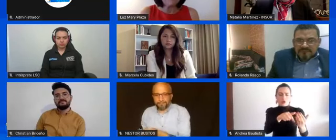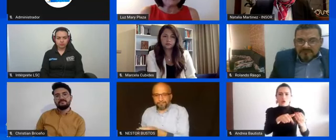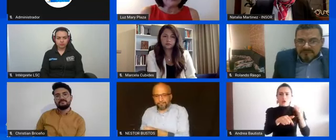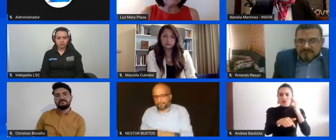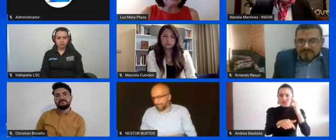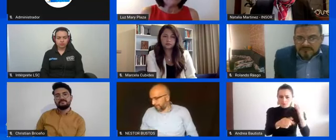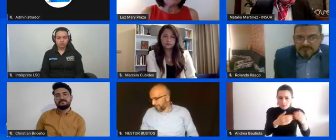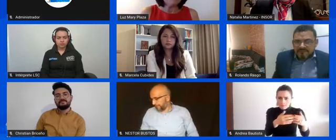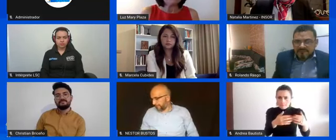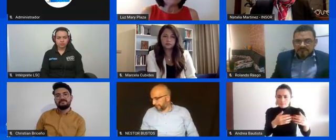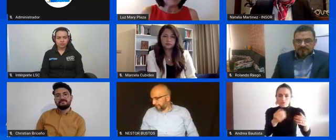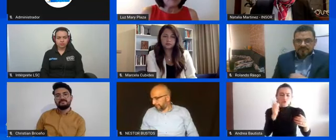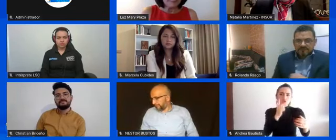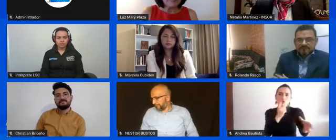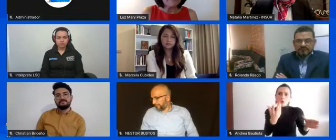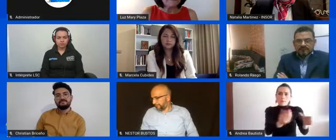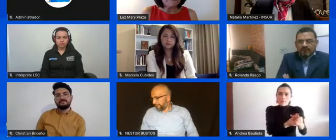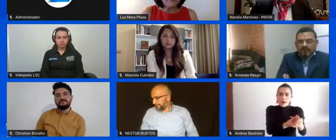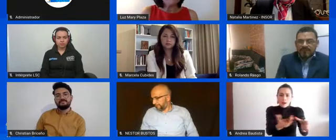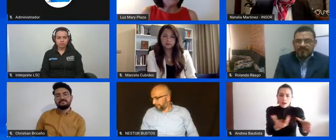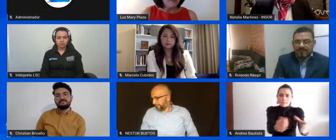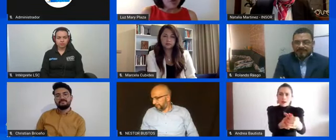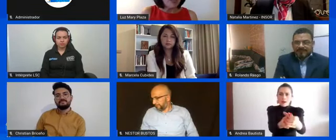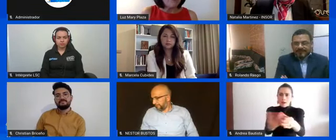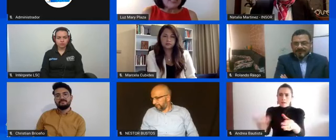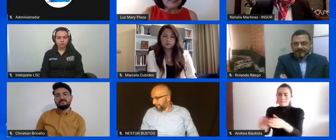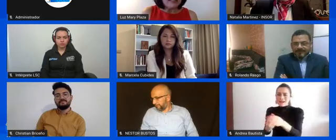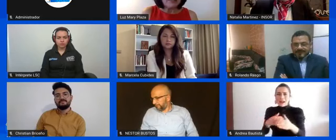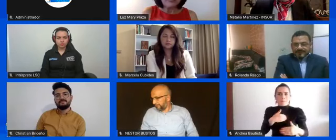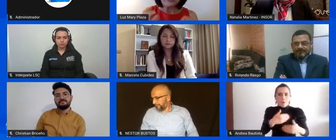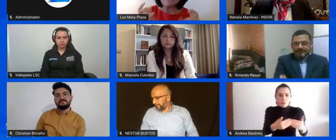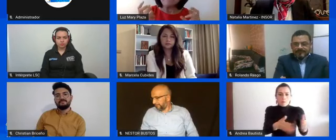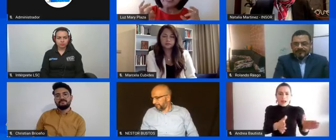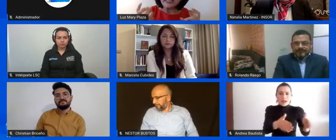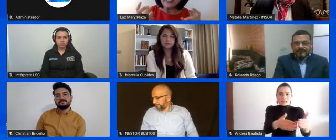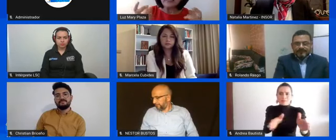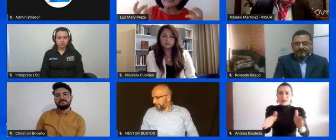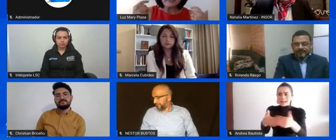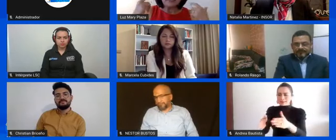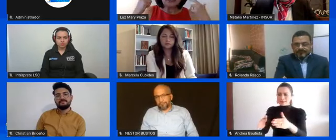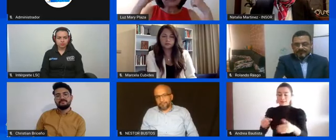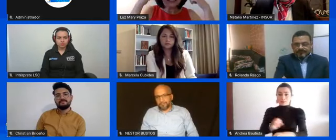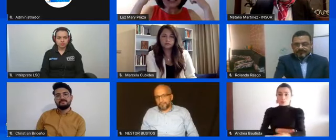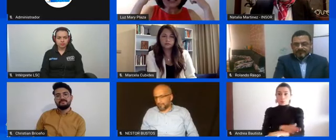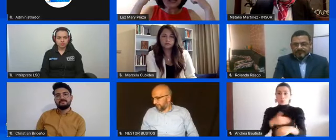personas fueron entendiendo más la propuesta. Fue un poco difícil porque